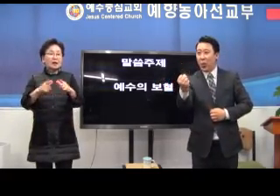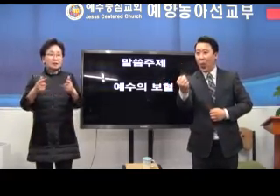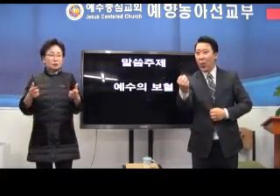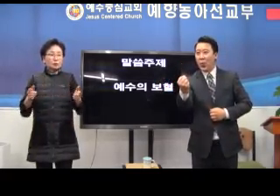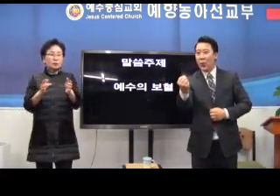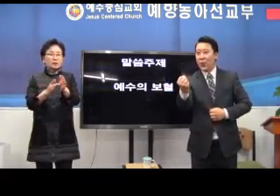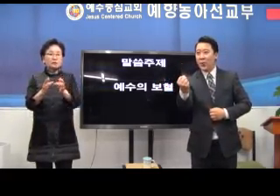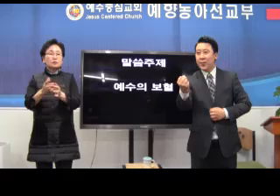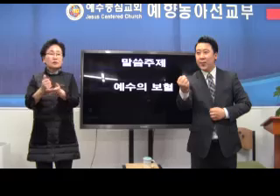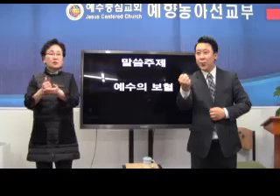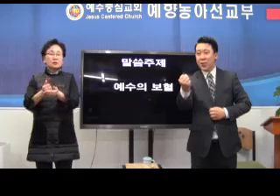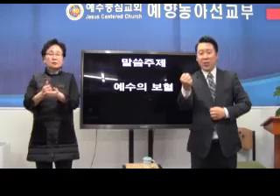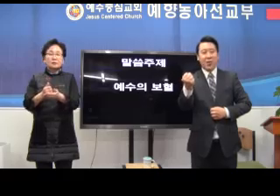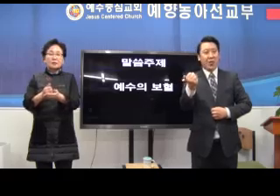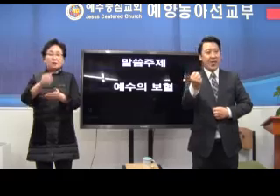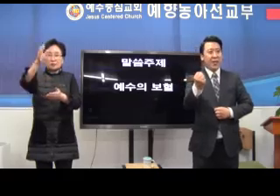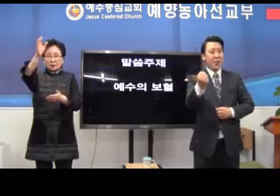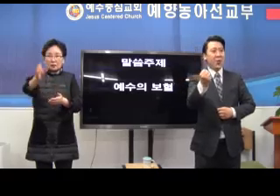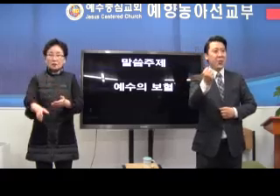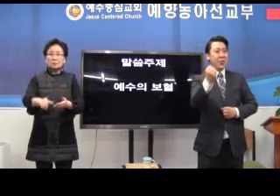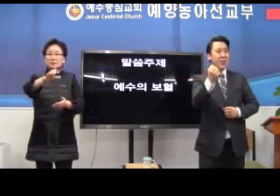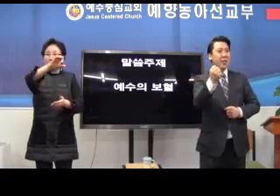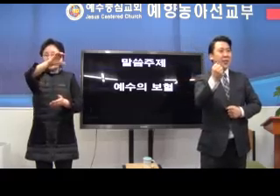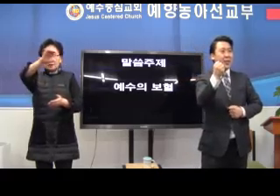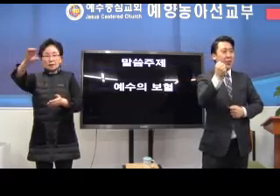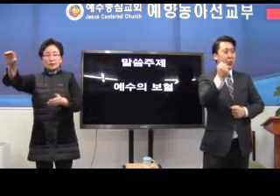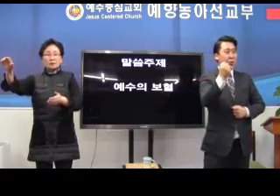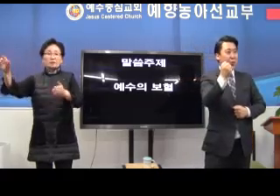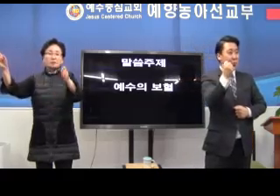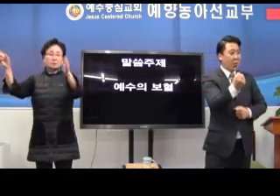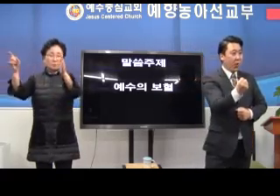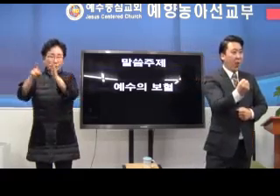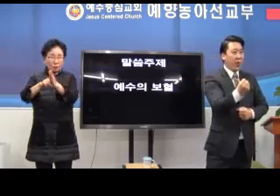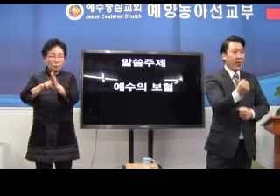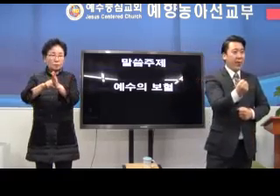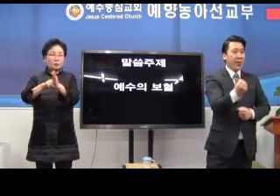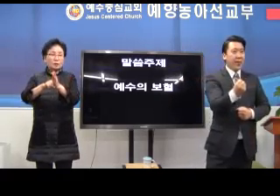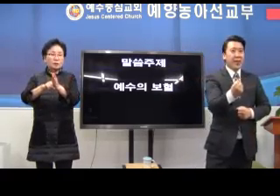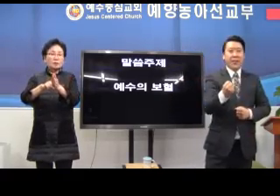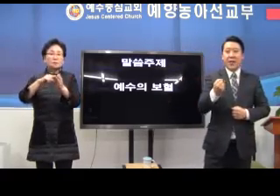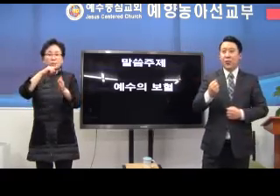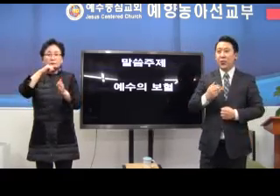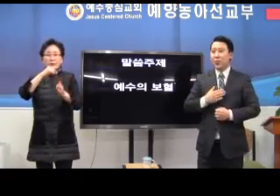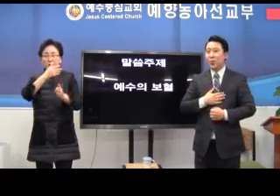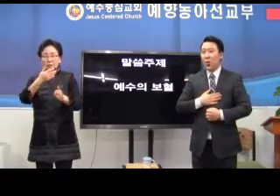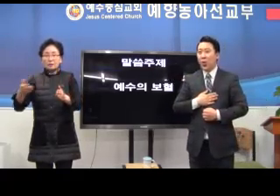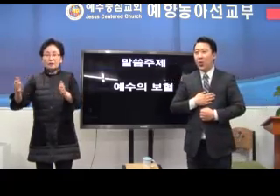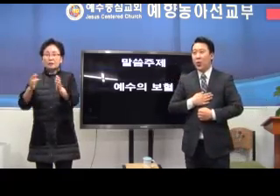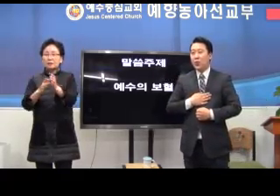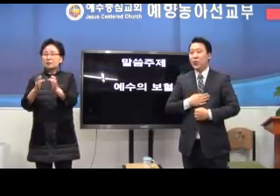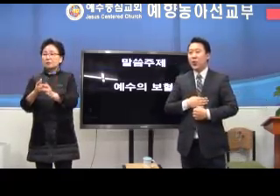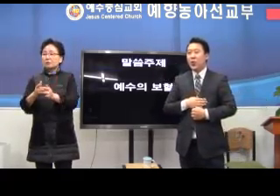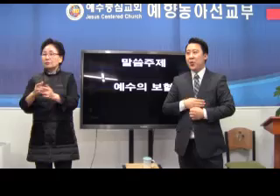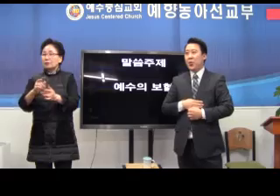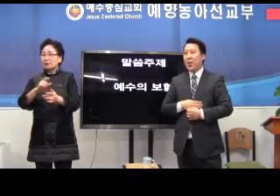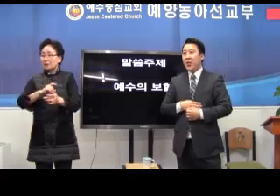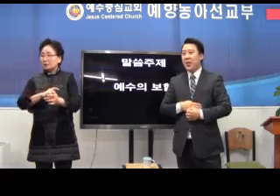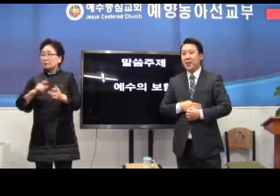믿고 우리 죄 때문에 피 흘리신 예수 그리스도를 믿고 그 예수의 이름으로 우리의 죄를 회개할